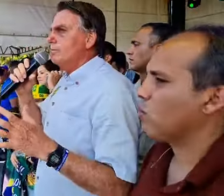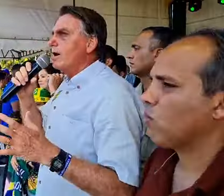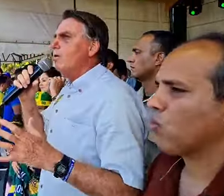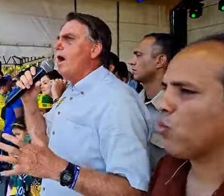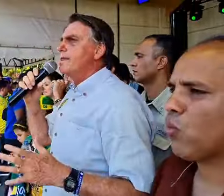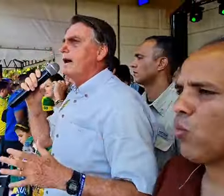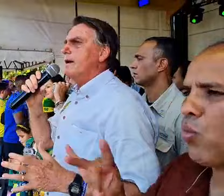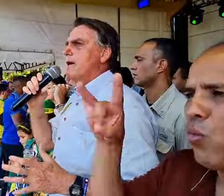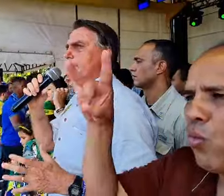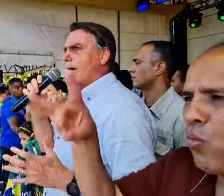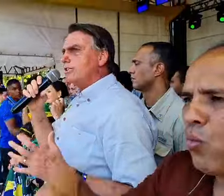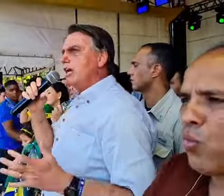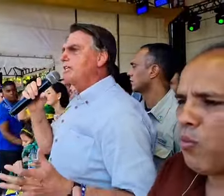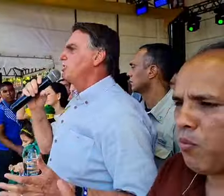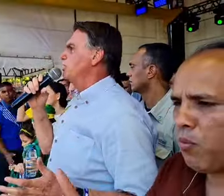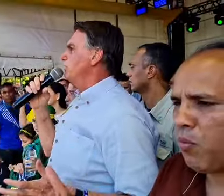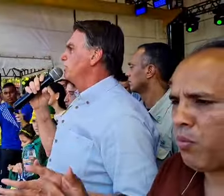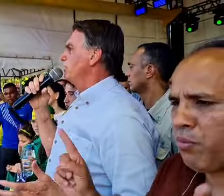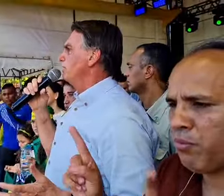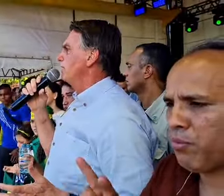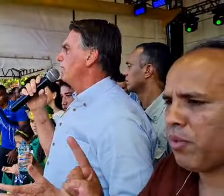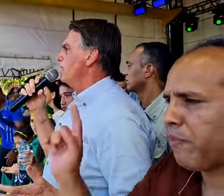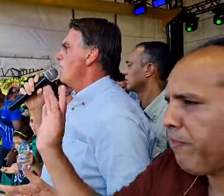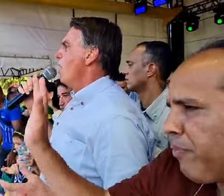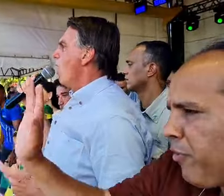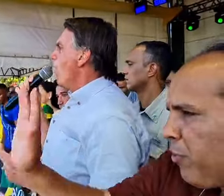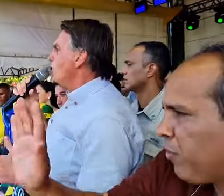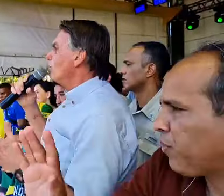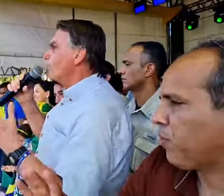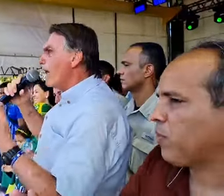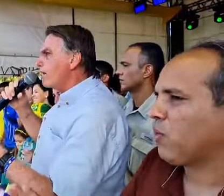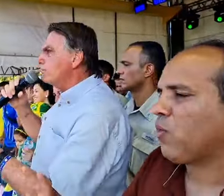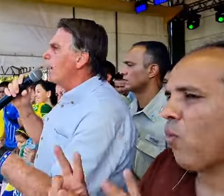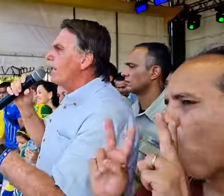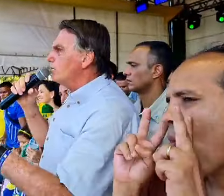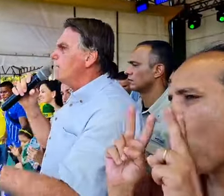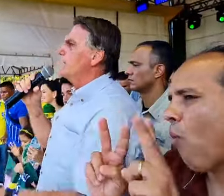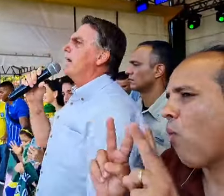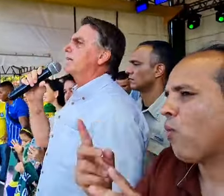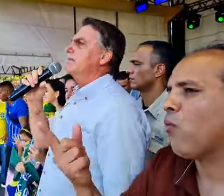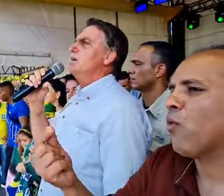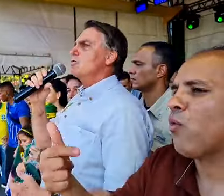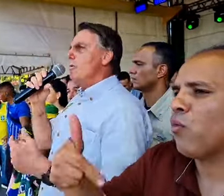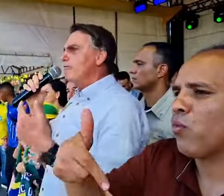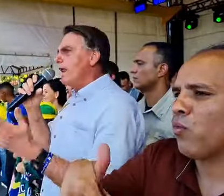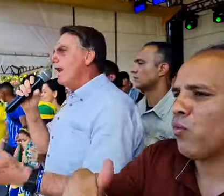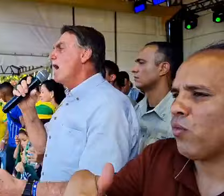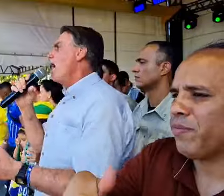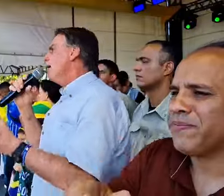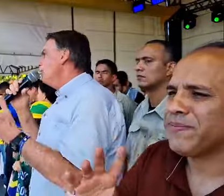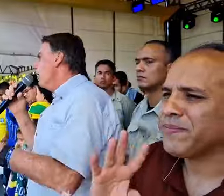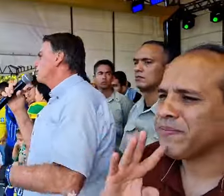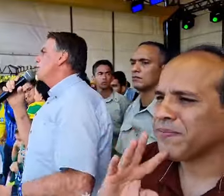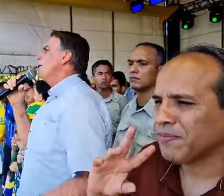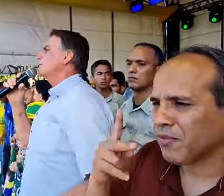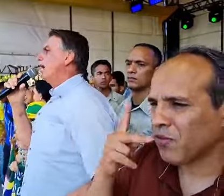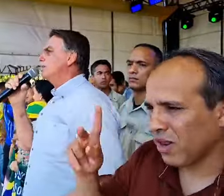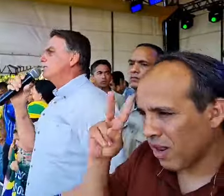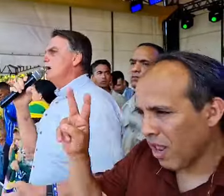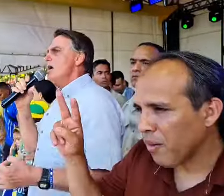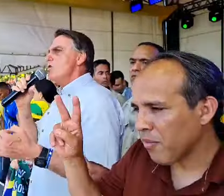Uma última coisa para a gente se despedir. Olha o preço da gasolina, como falei, é